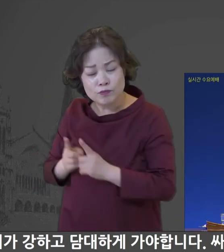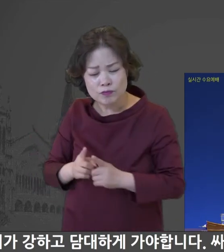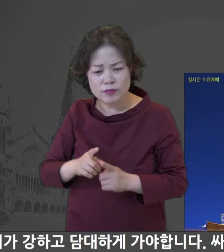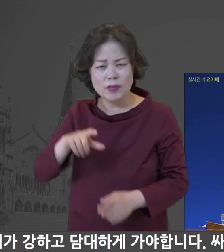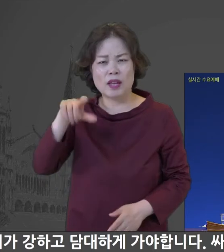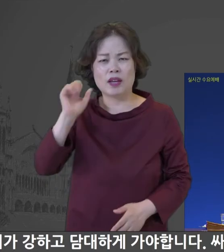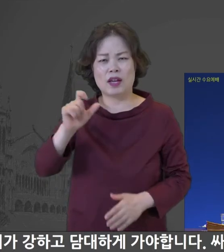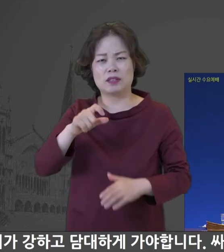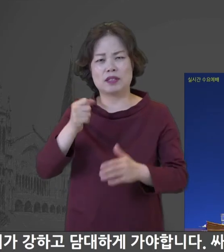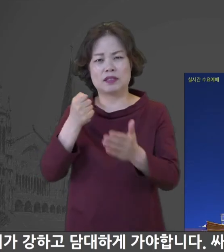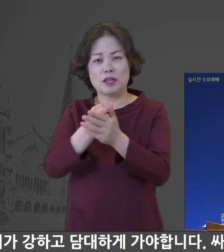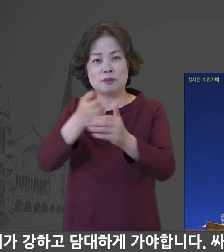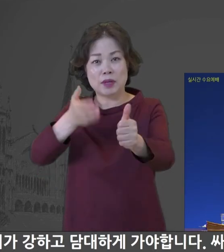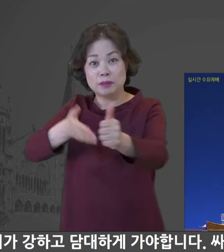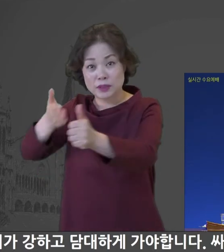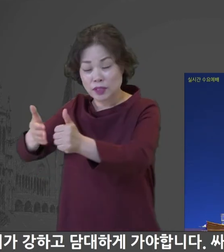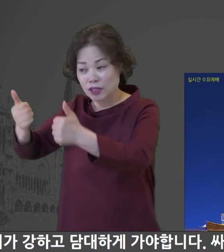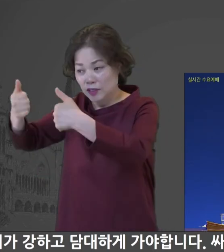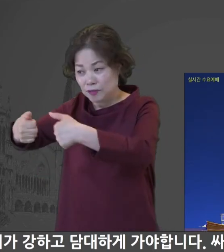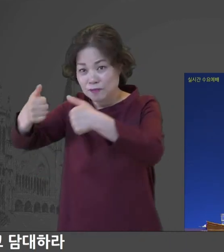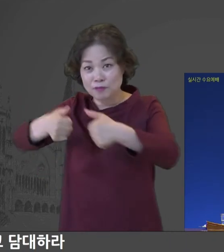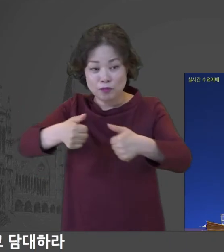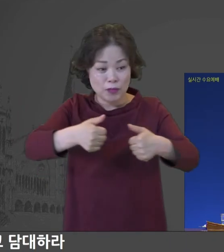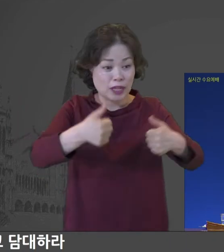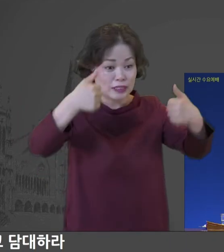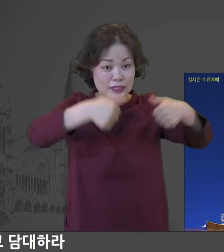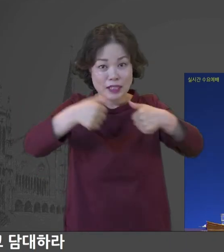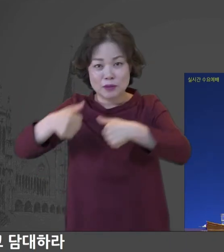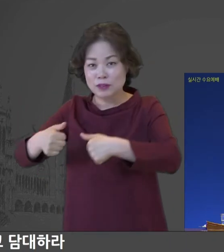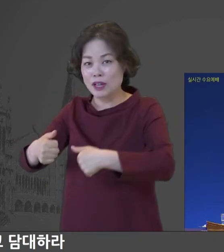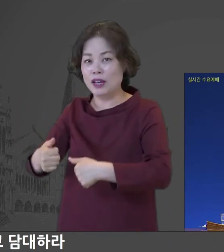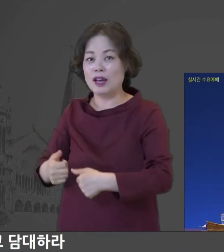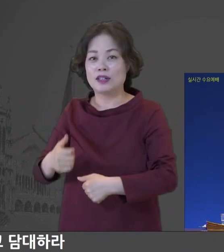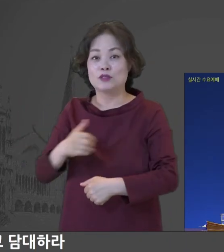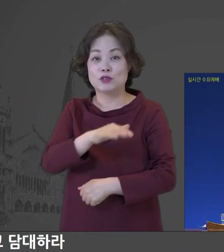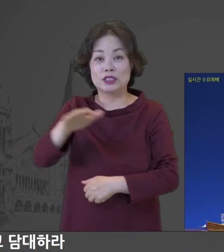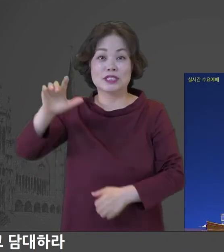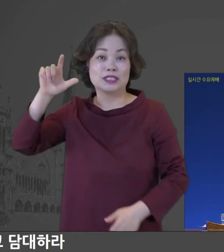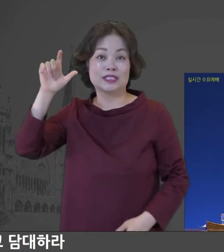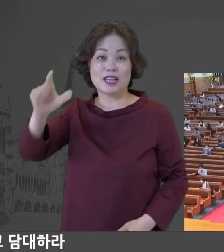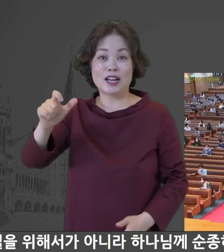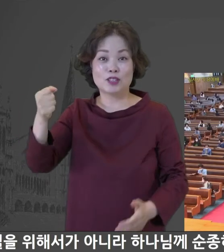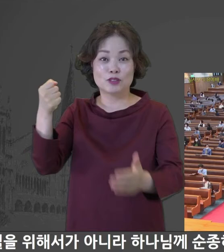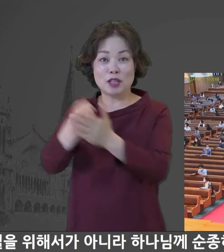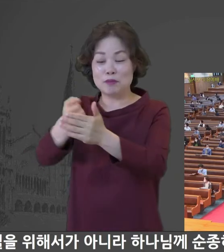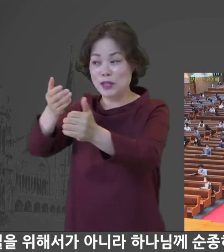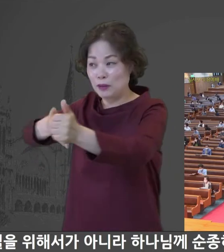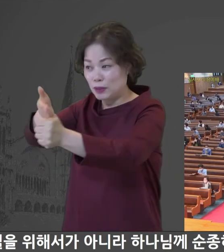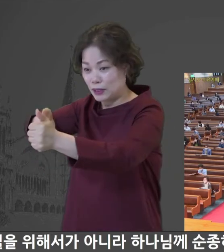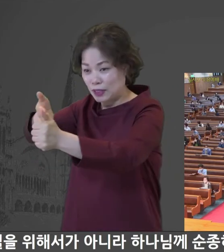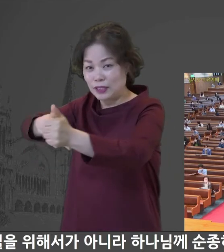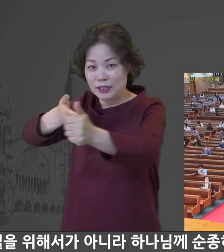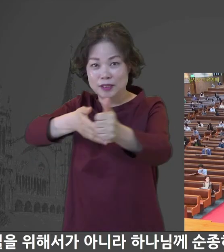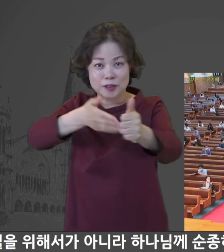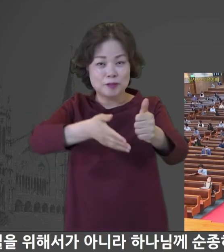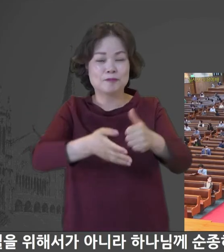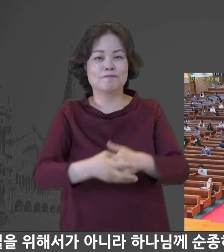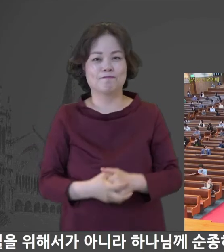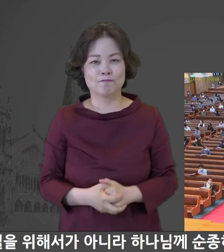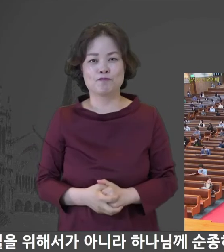강하고 담대합시다 인사했으면 좋겠습니다. 한번 옆분과 한번 인사해 보겠습니다. 우리 강하고 담대합시다.